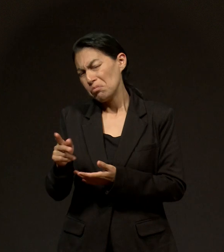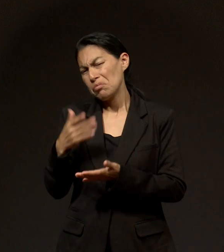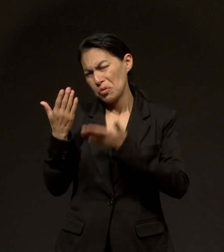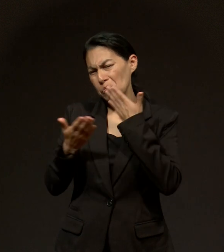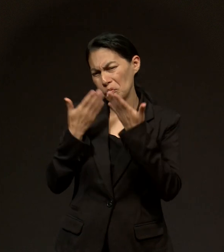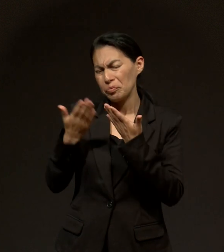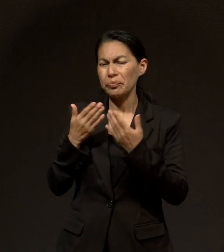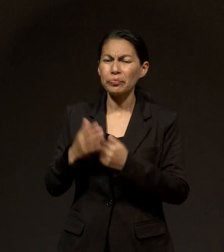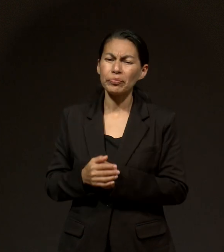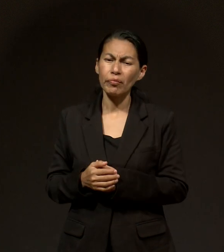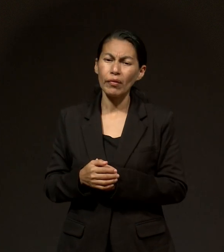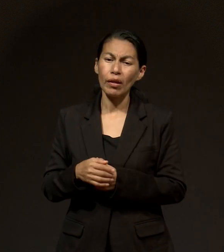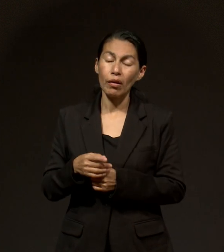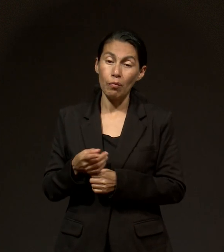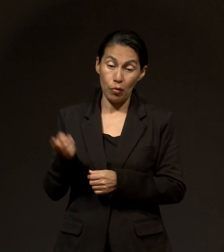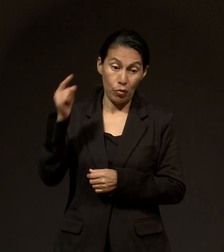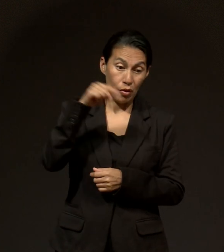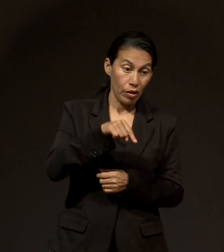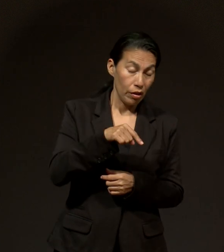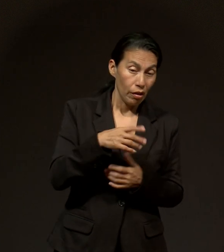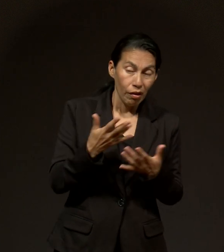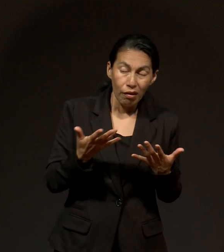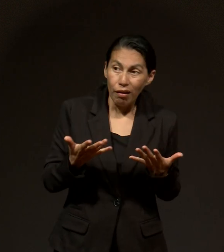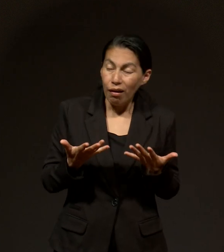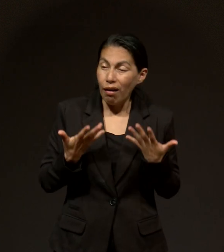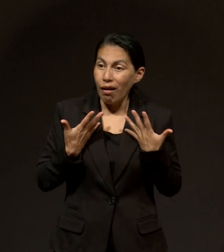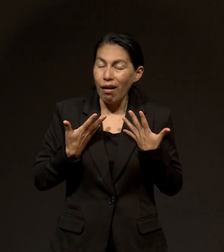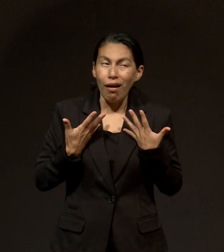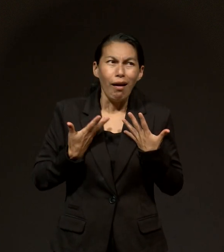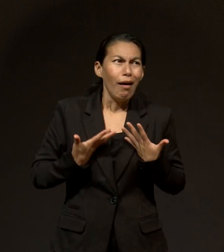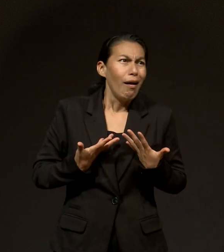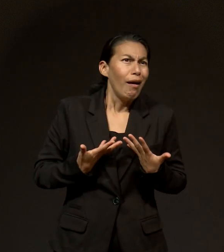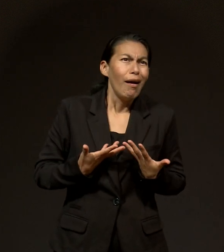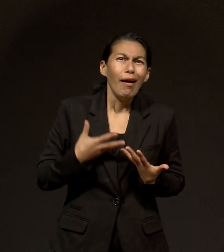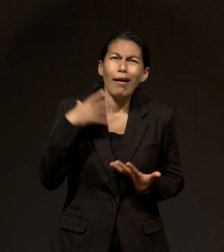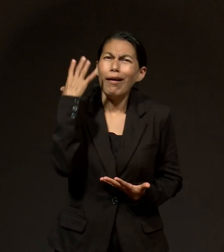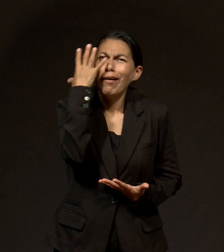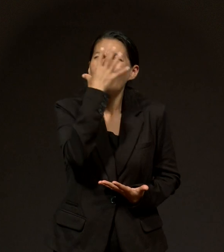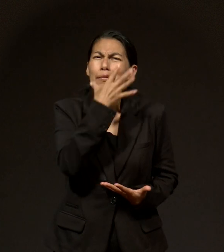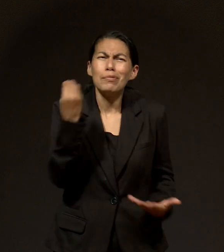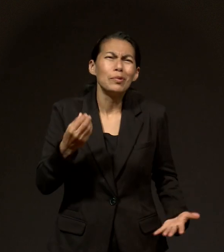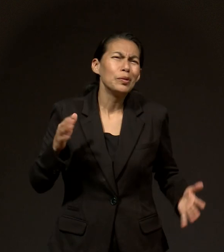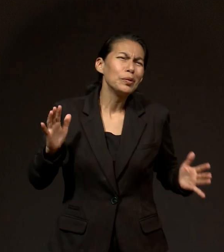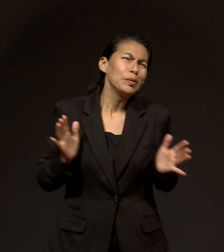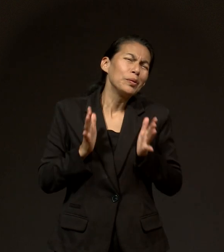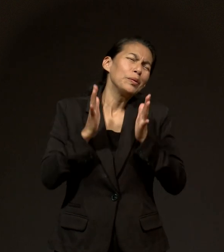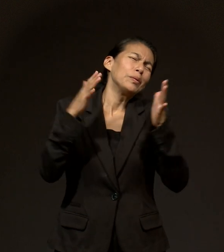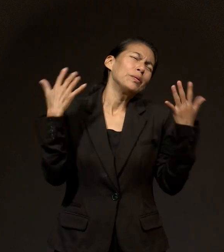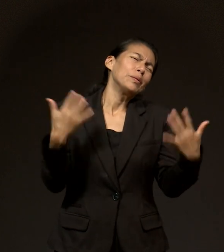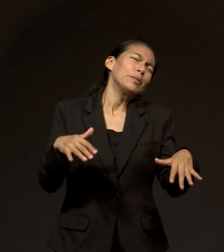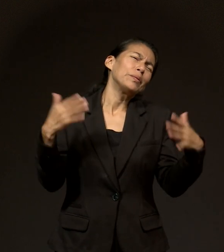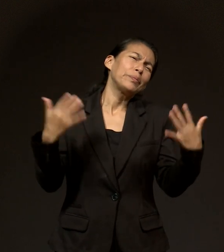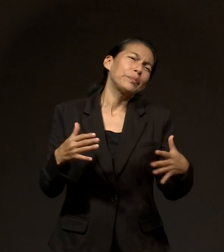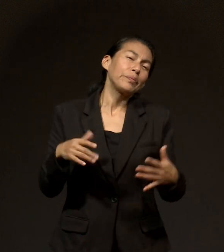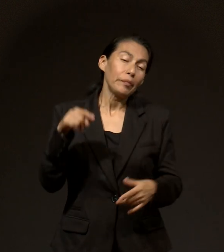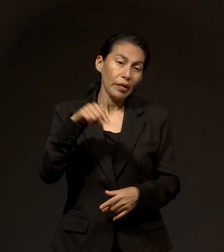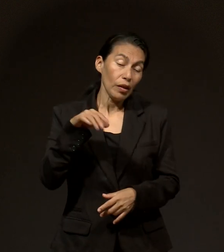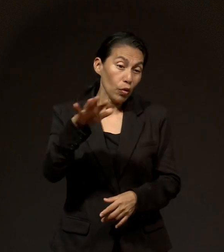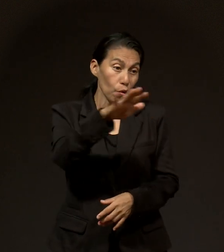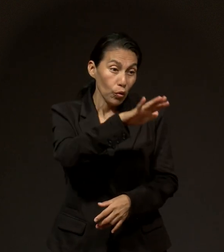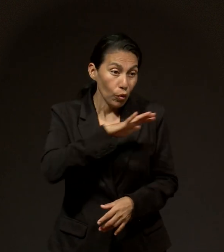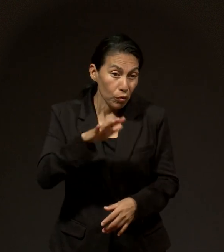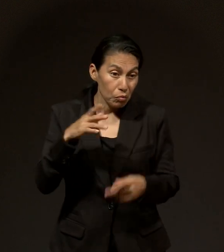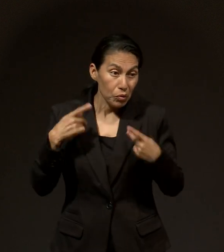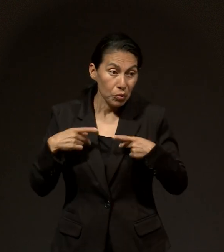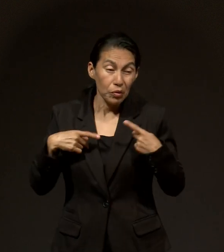Y, pues, yo lo sentí muy padre. Y, pues, aparte porque tiene un hogar, un hogar